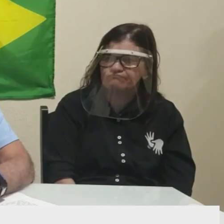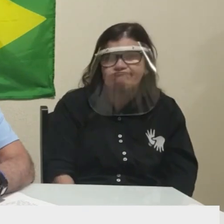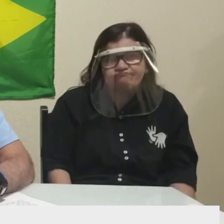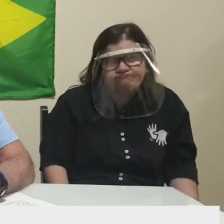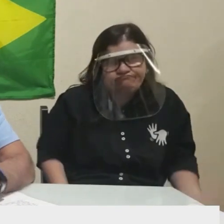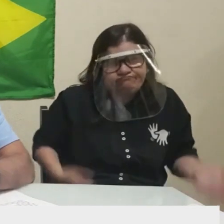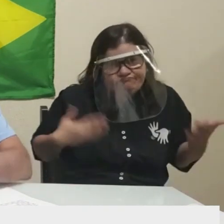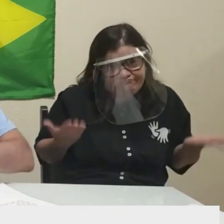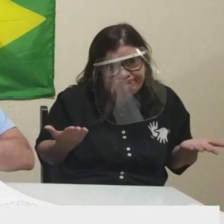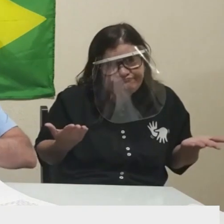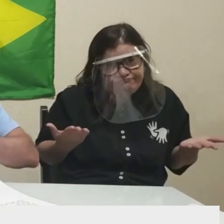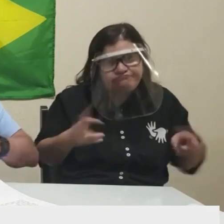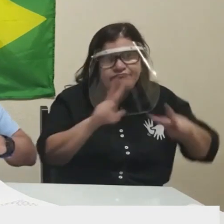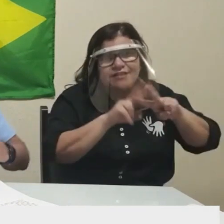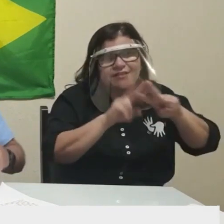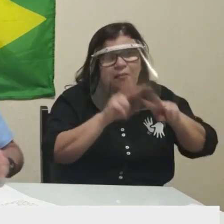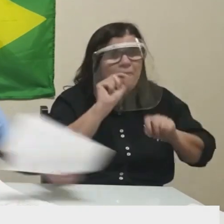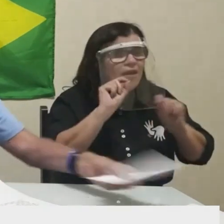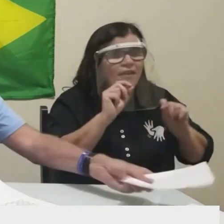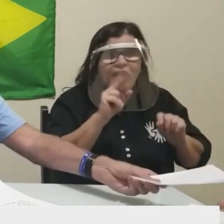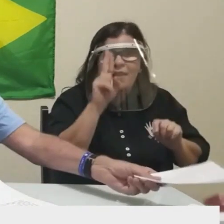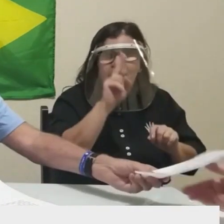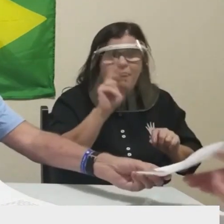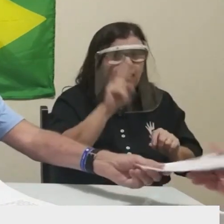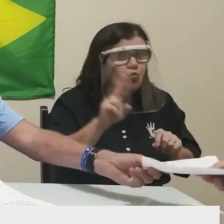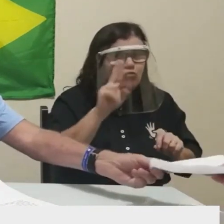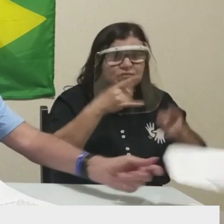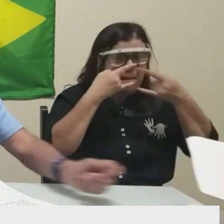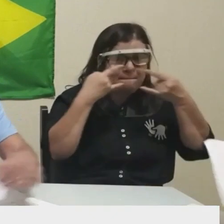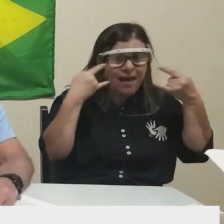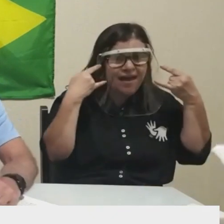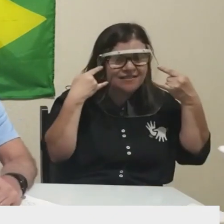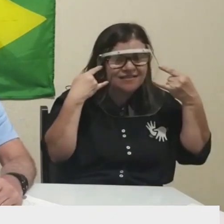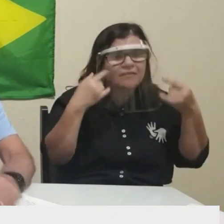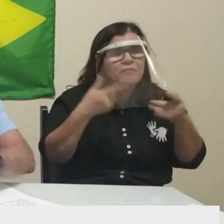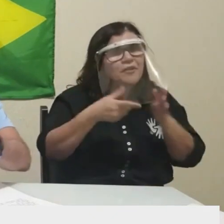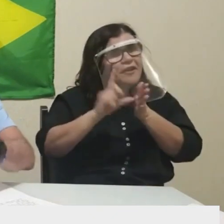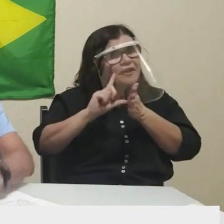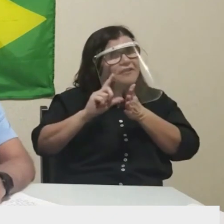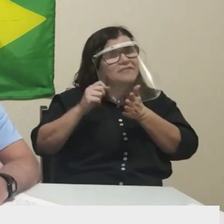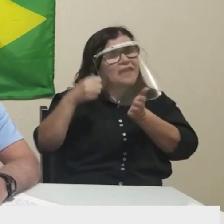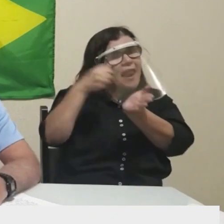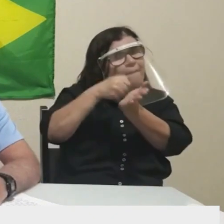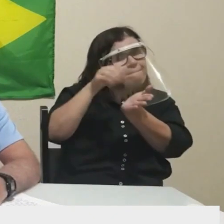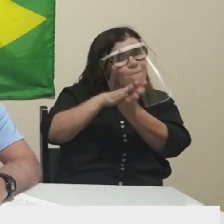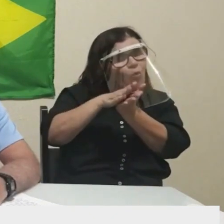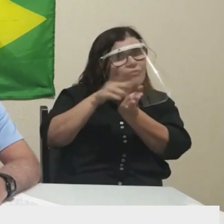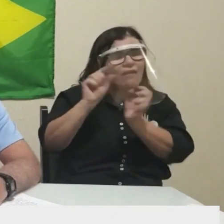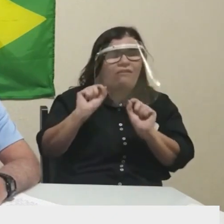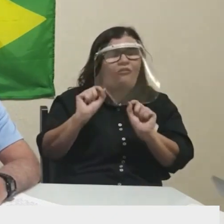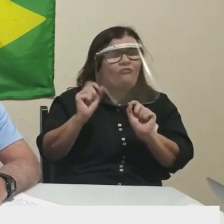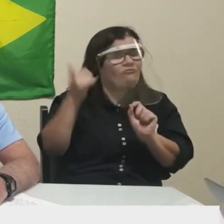Então, pena de prisão para quem não usar máscara. Era multa, né? Eu vetei a multa, lembra? É só me criticou.